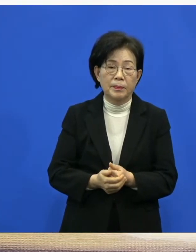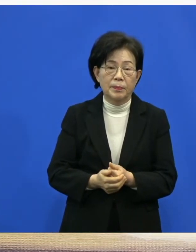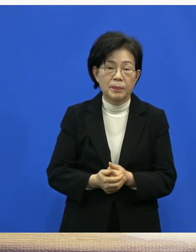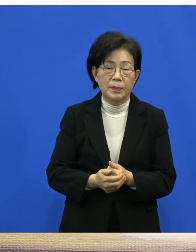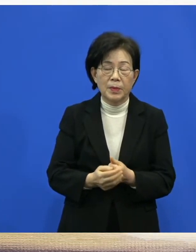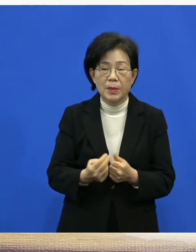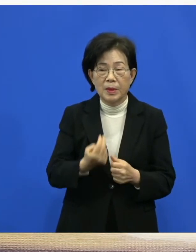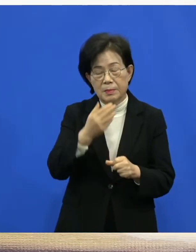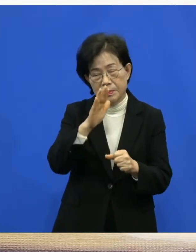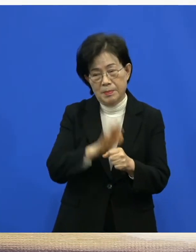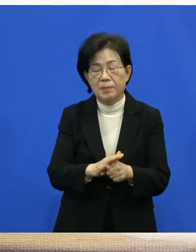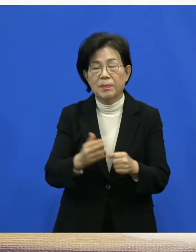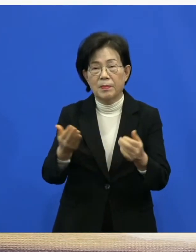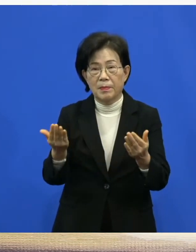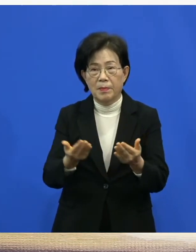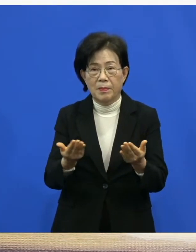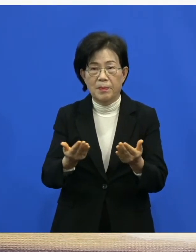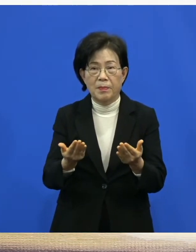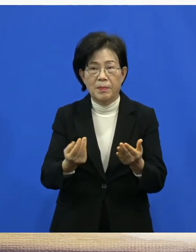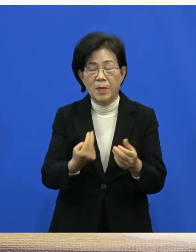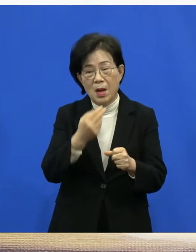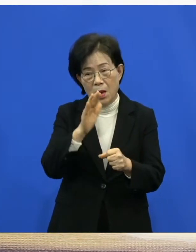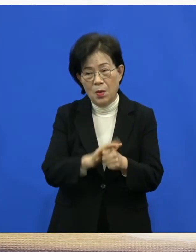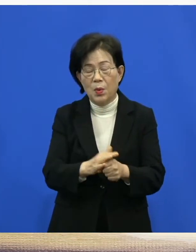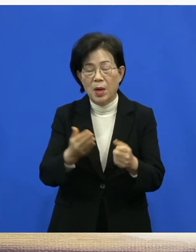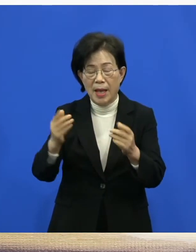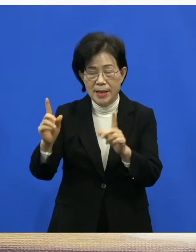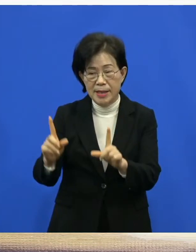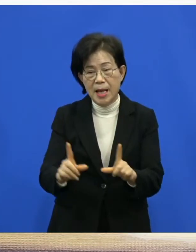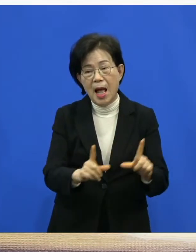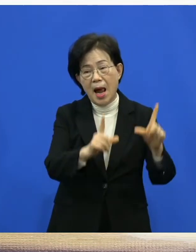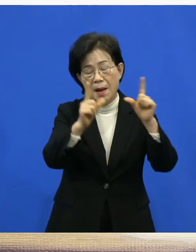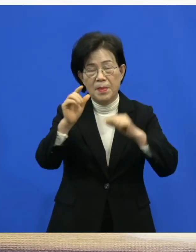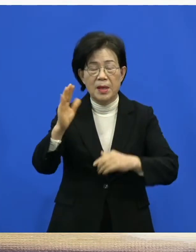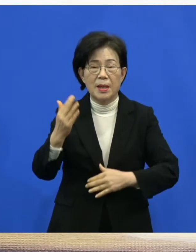기구한 것이죠. 어떻게 보면 기구한 삶이죠.